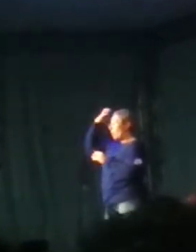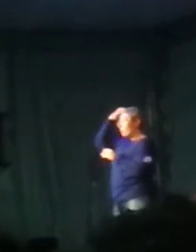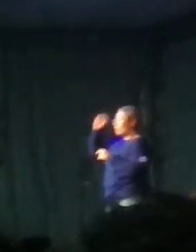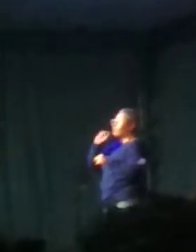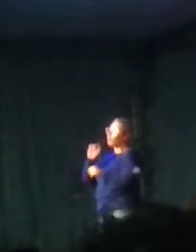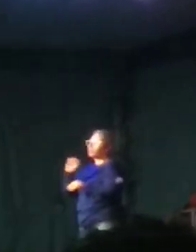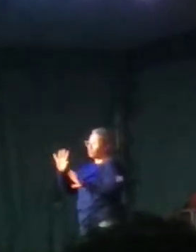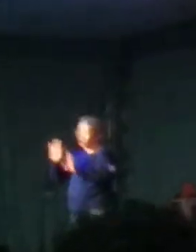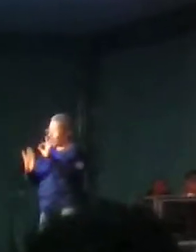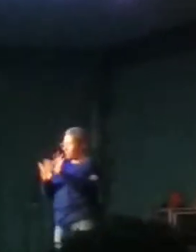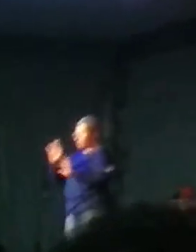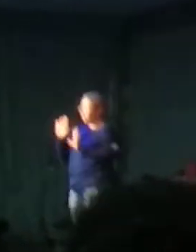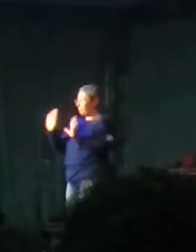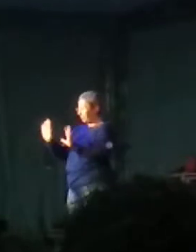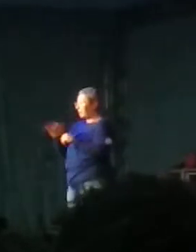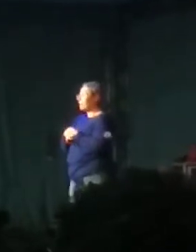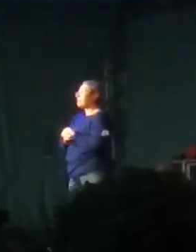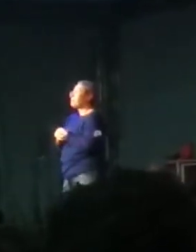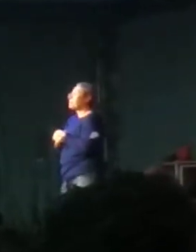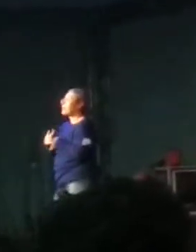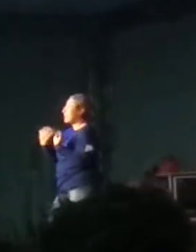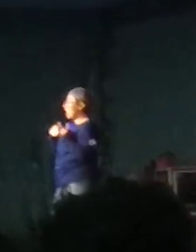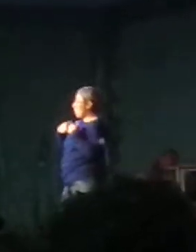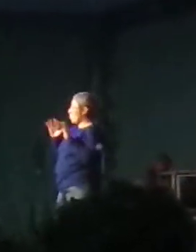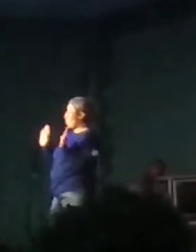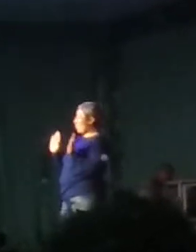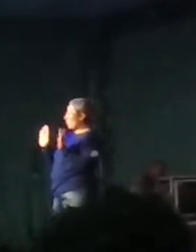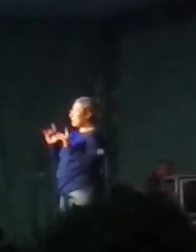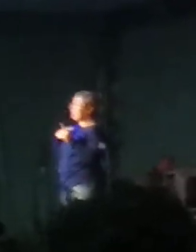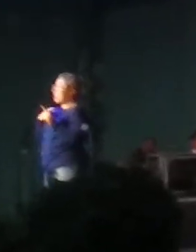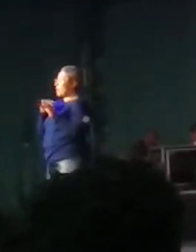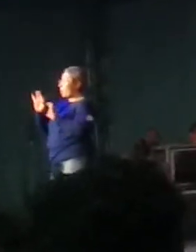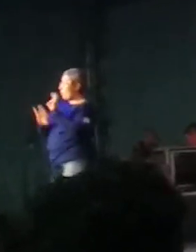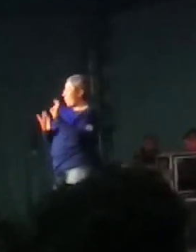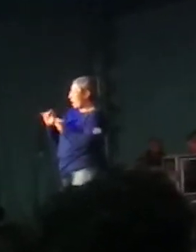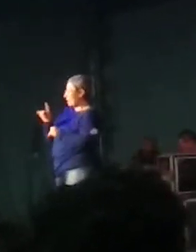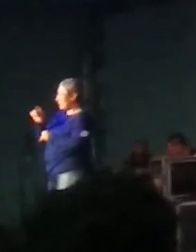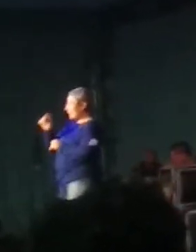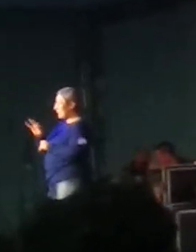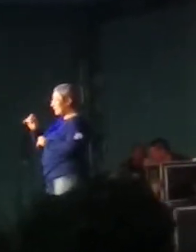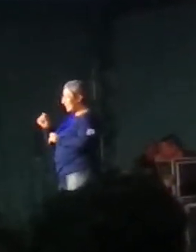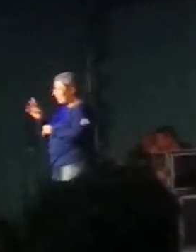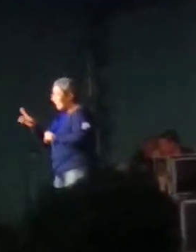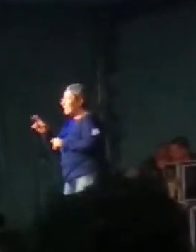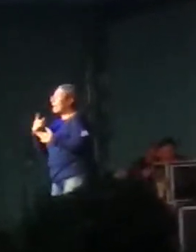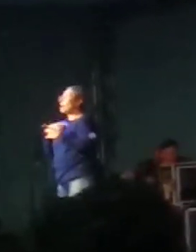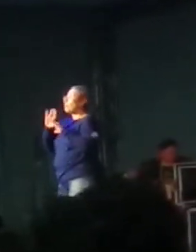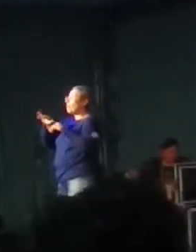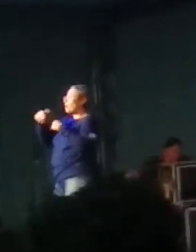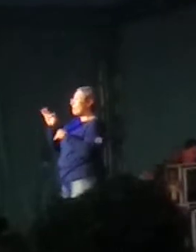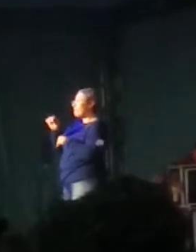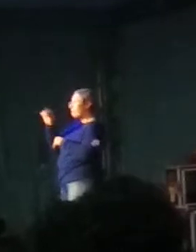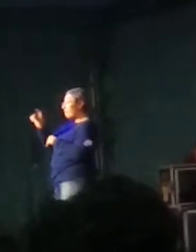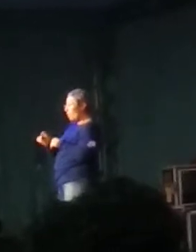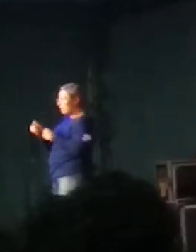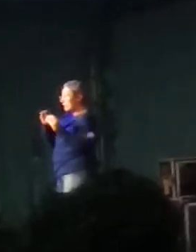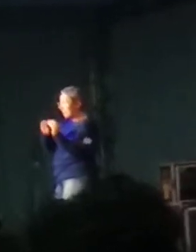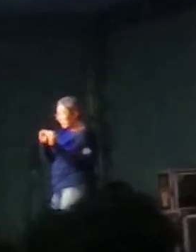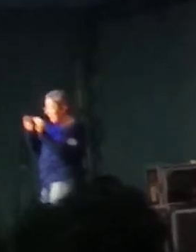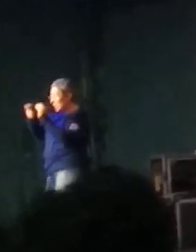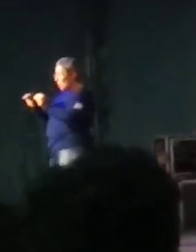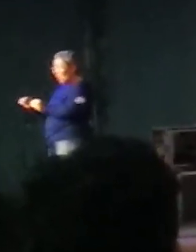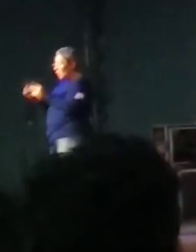corrigir uma coisa, gente. É o seguinte, eu não construí o Dexter. Quando a Fox trouxe para o